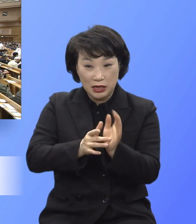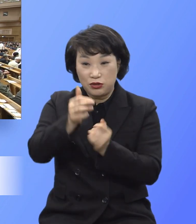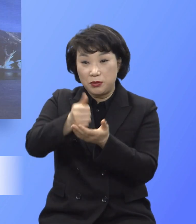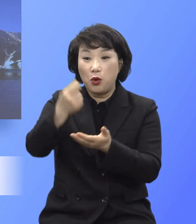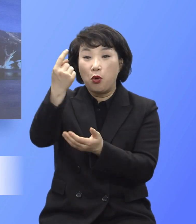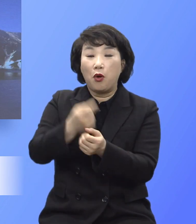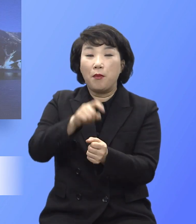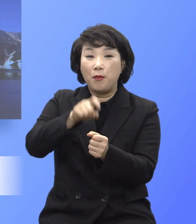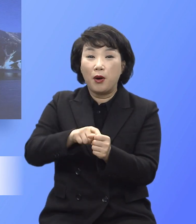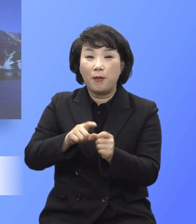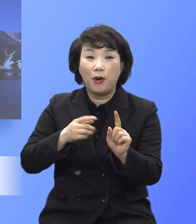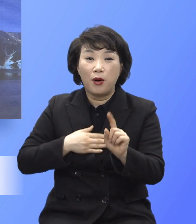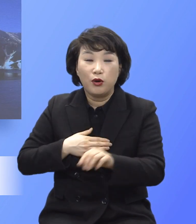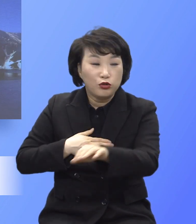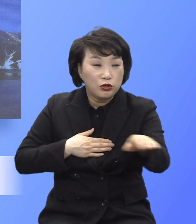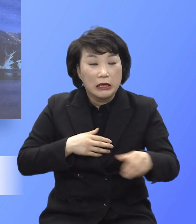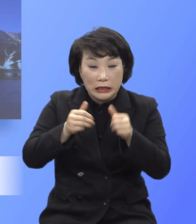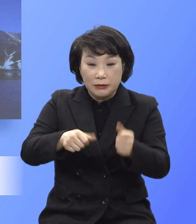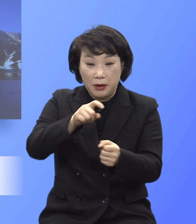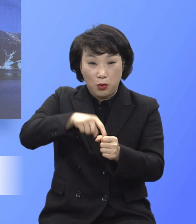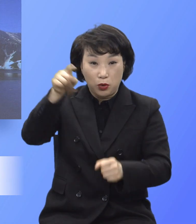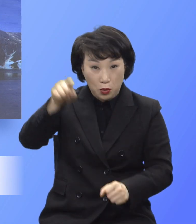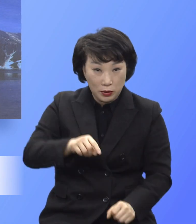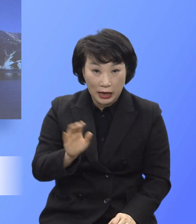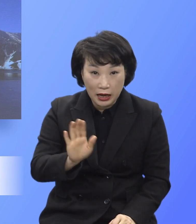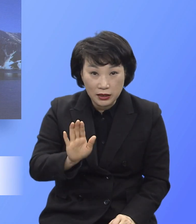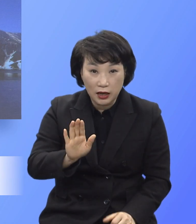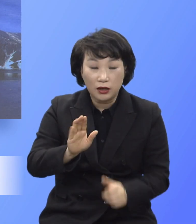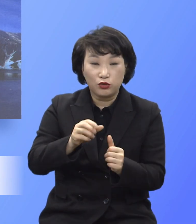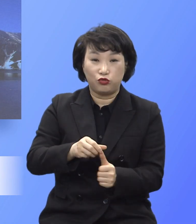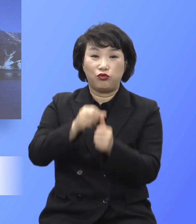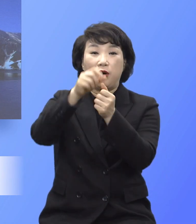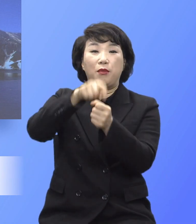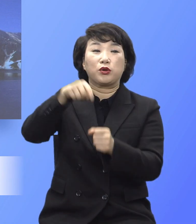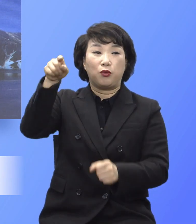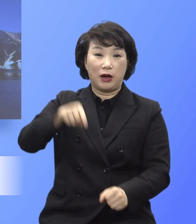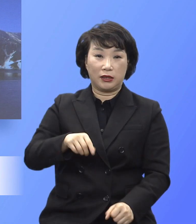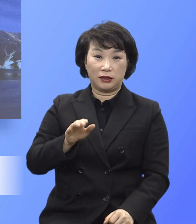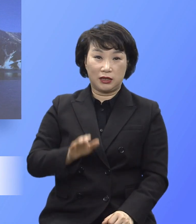것은 우리를 심판하러 온 것이 아니라 구원하러 왔다.